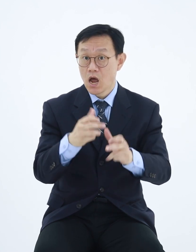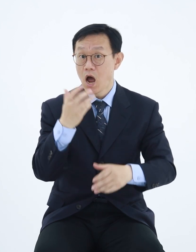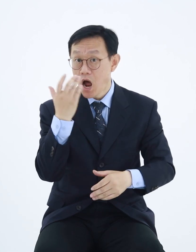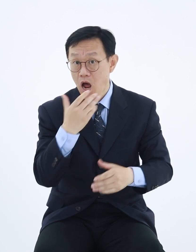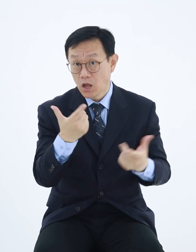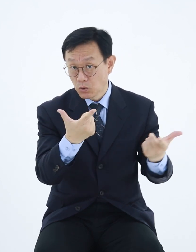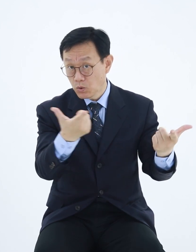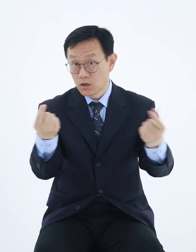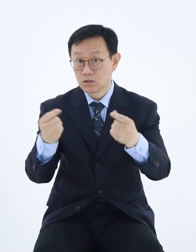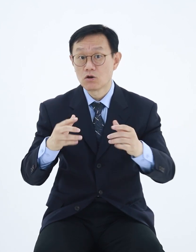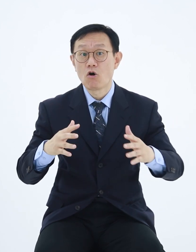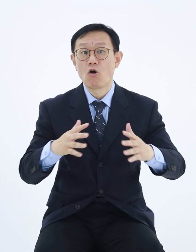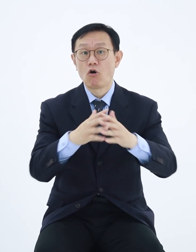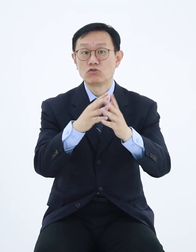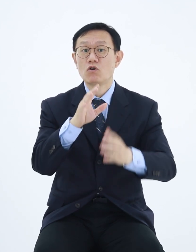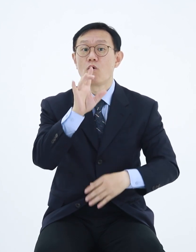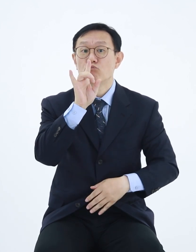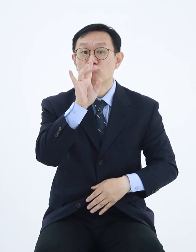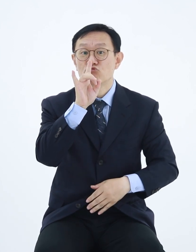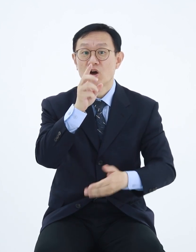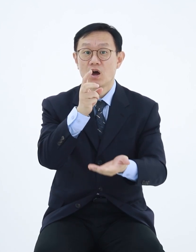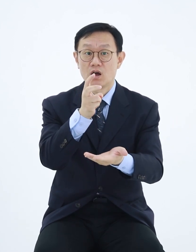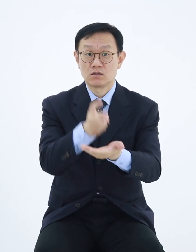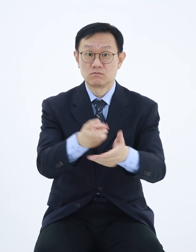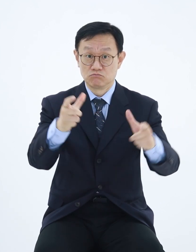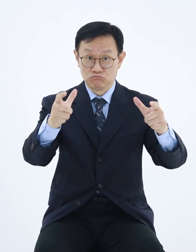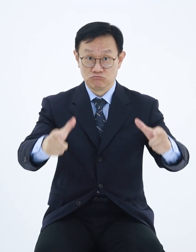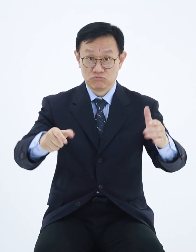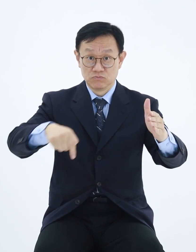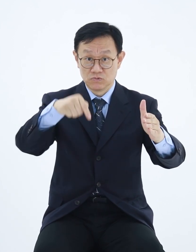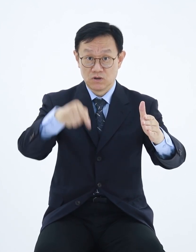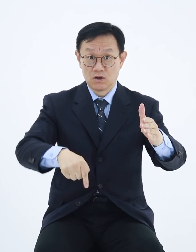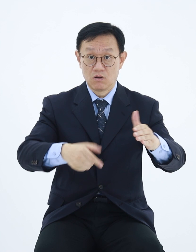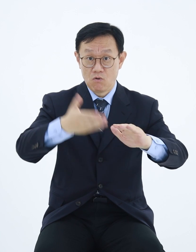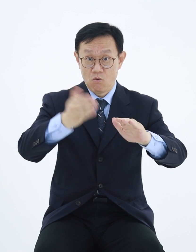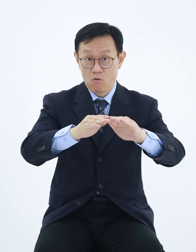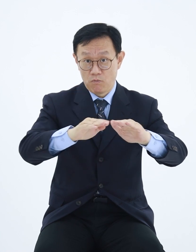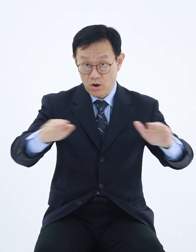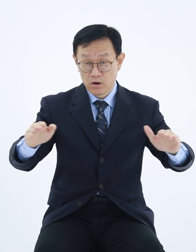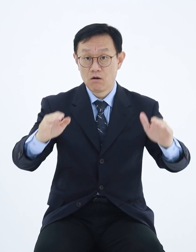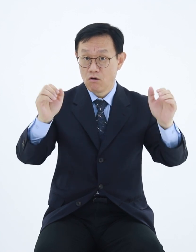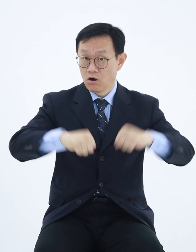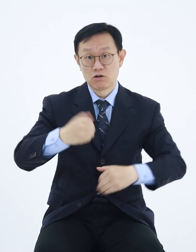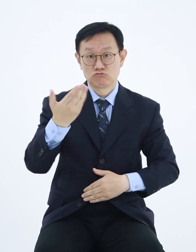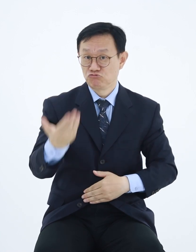비장애인이든 건축 불가 구역이므로 모두에게 공평하게 허가하지 않는 것입니다.